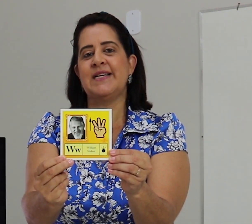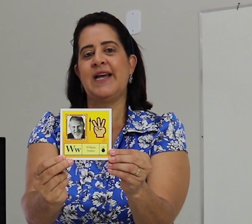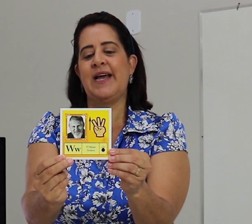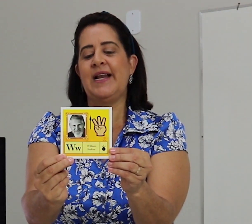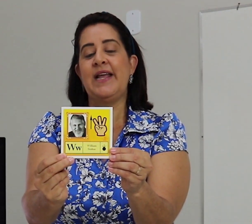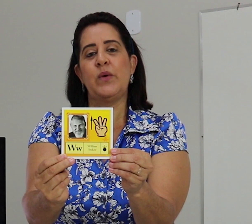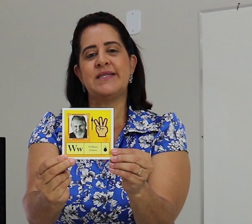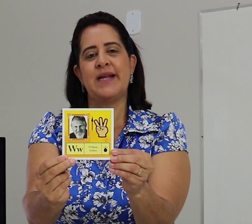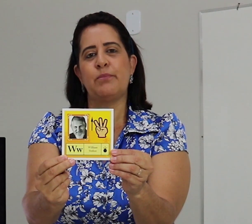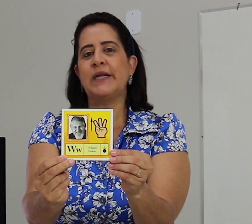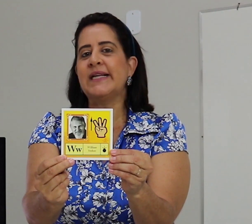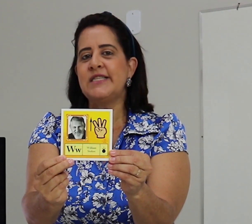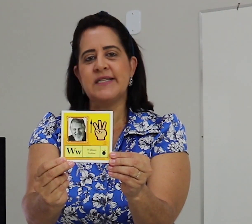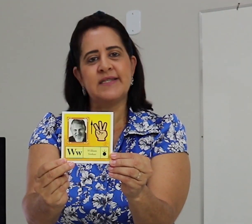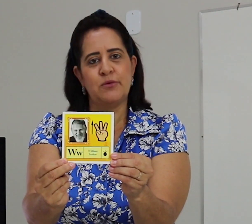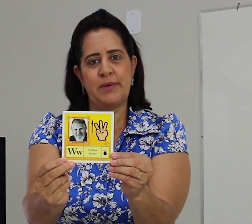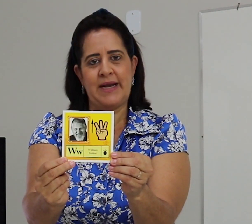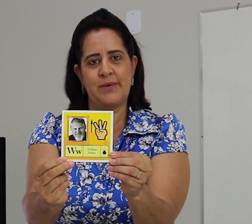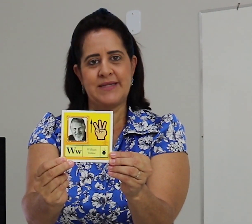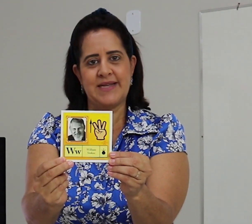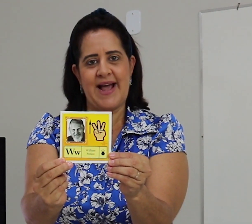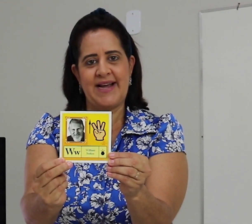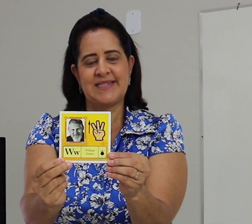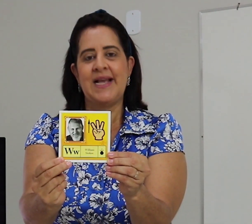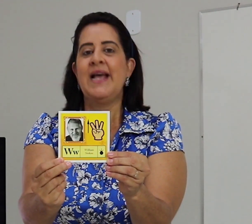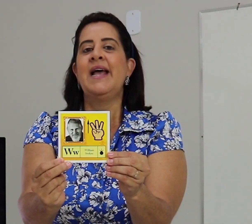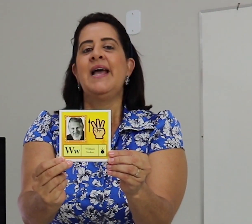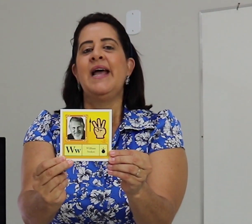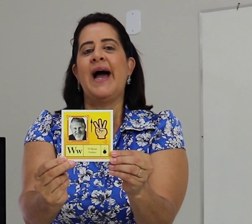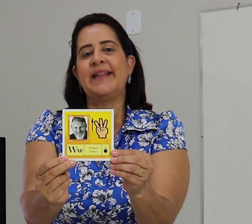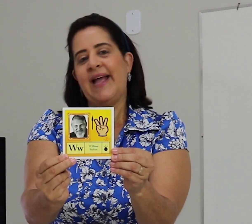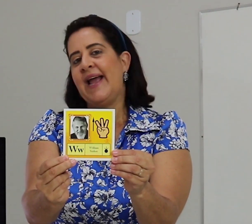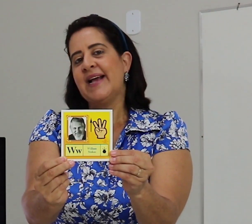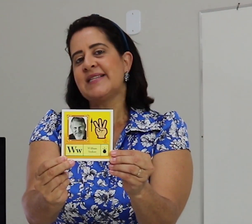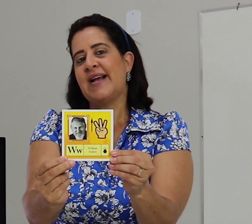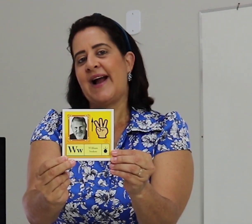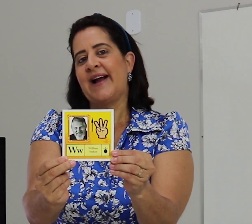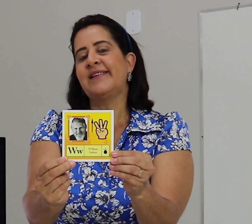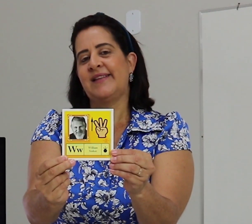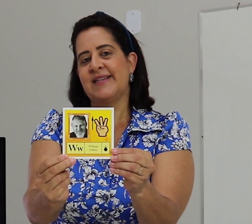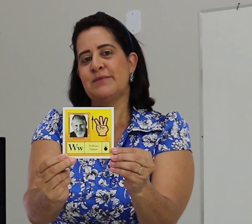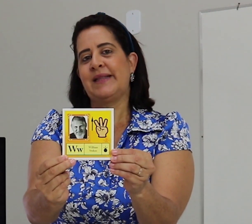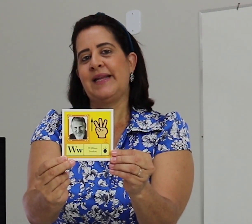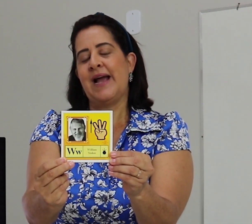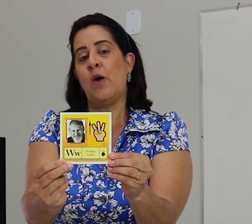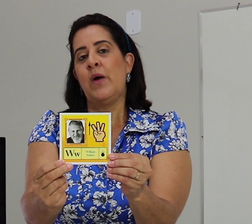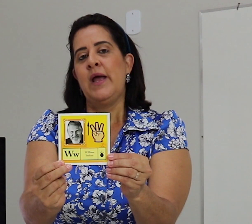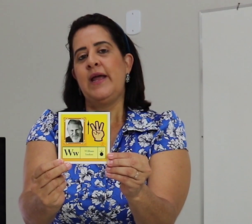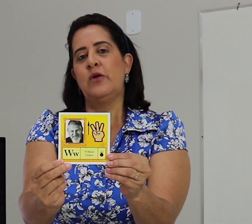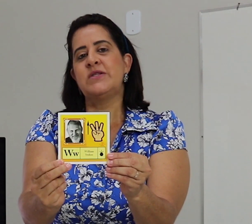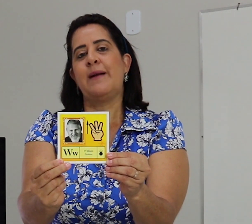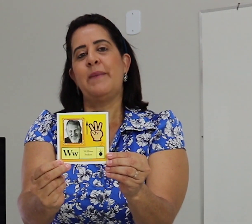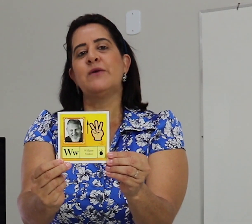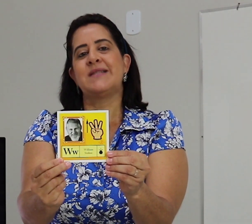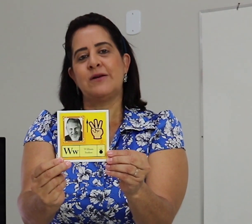esse linguista importantíssimo para a língua de sinais, até essa carta desse material ilustra bem o seu